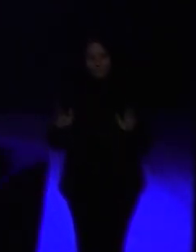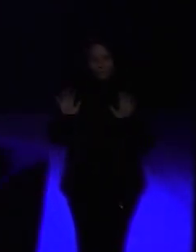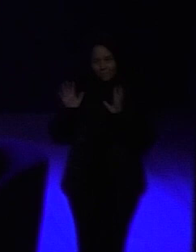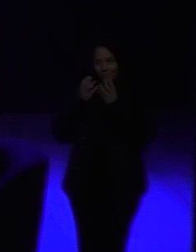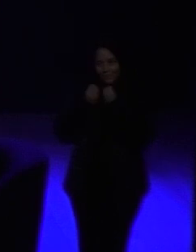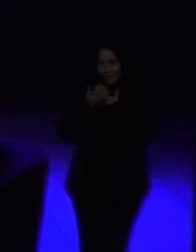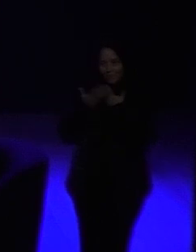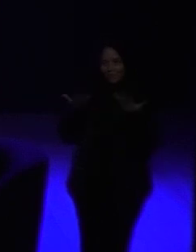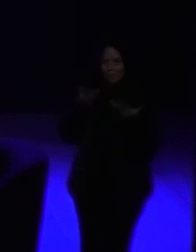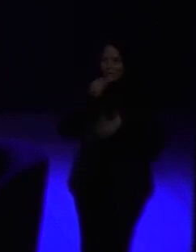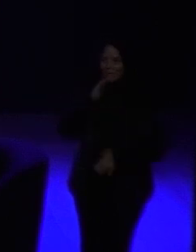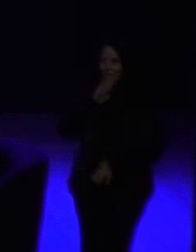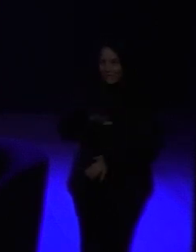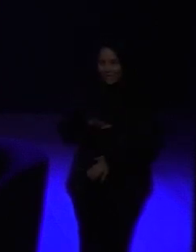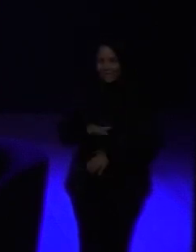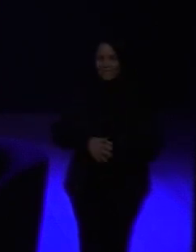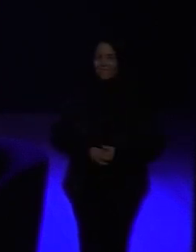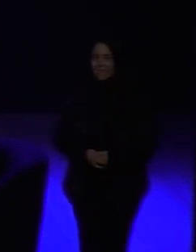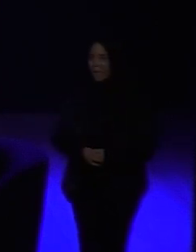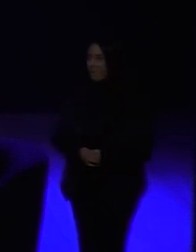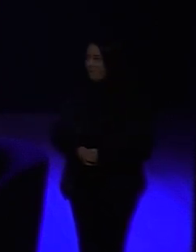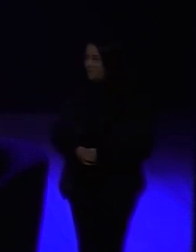Olá pessoal, boa tarde.